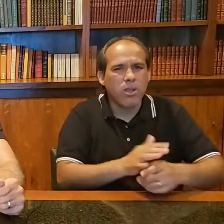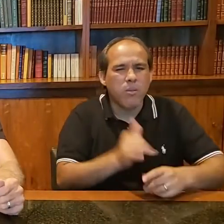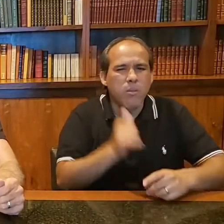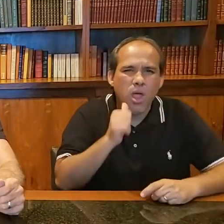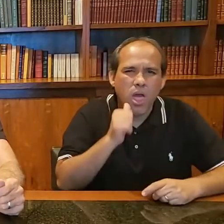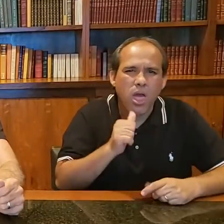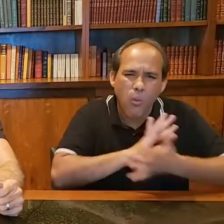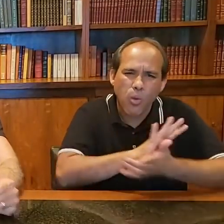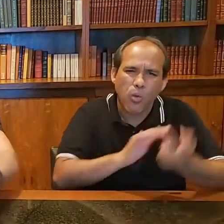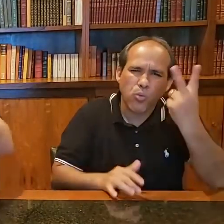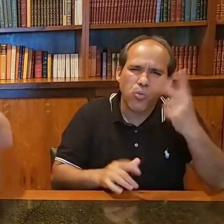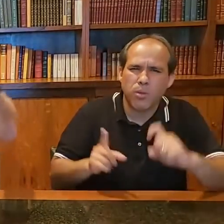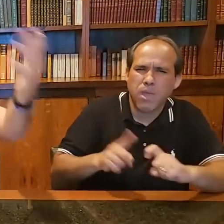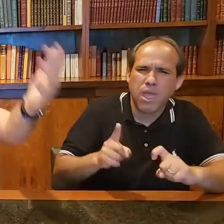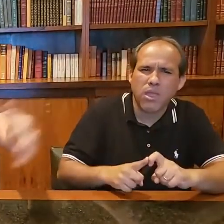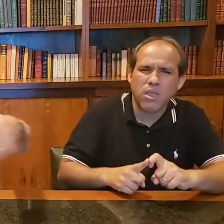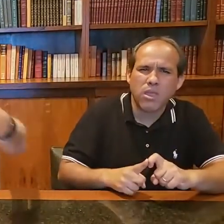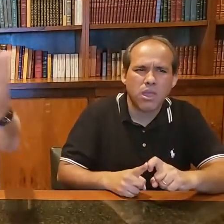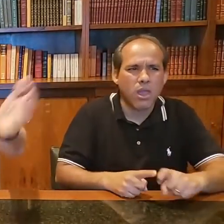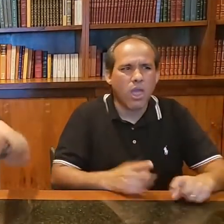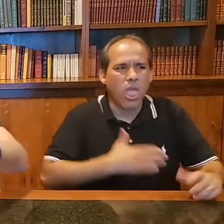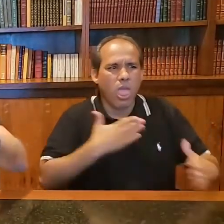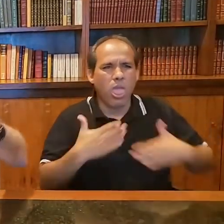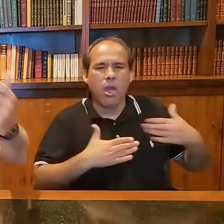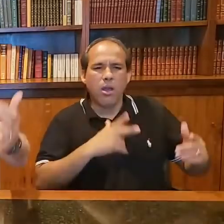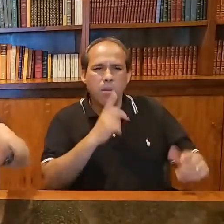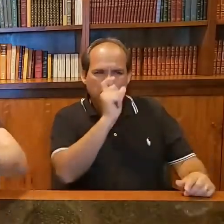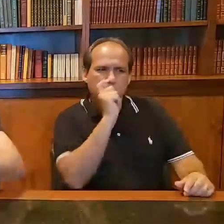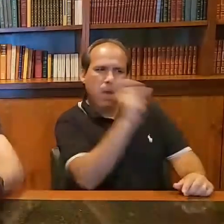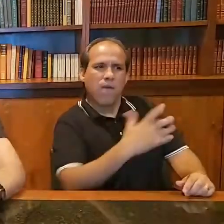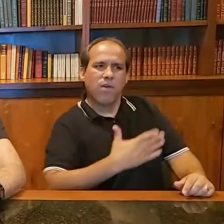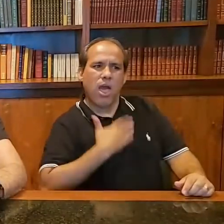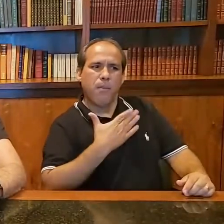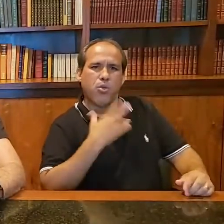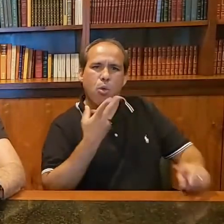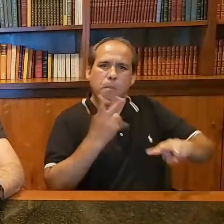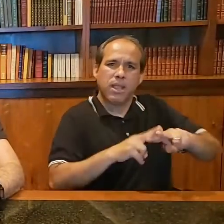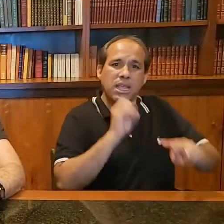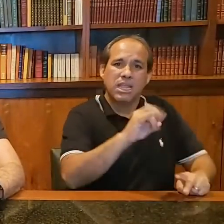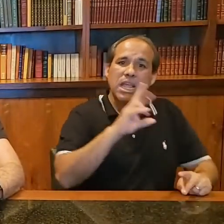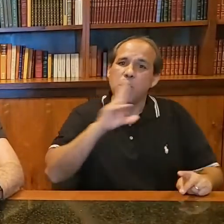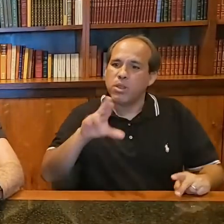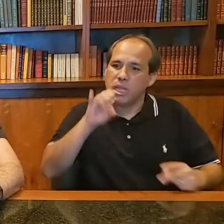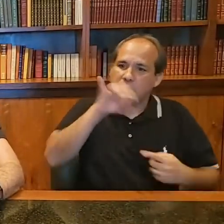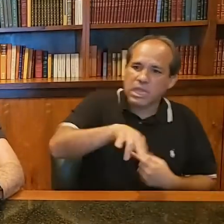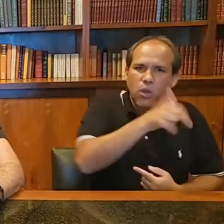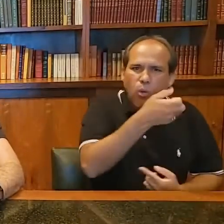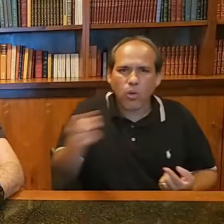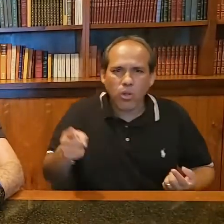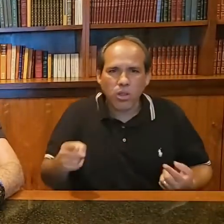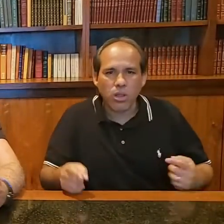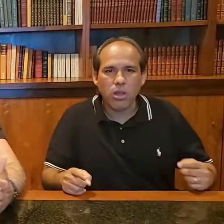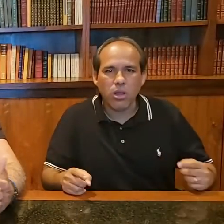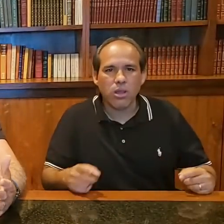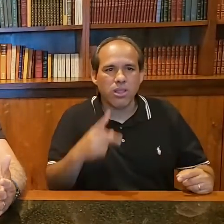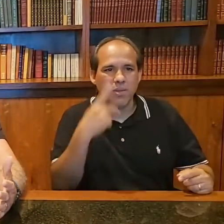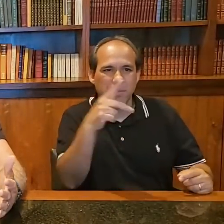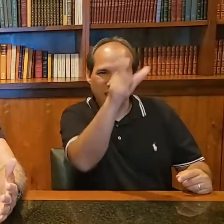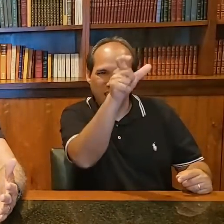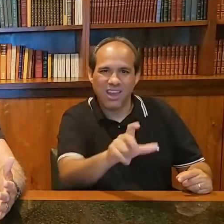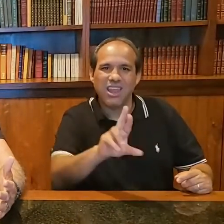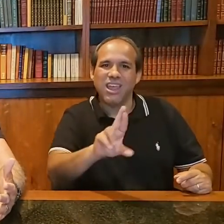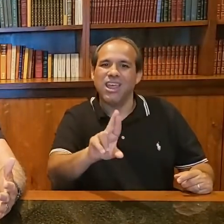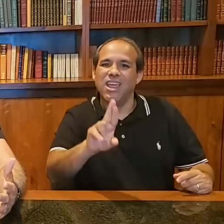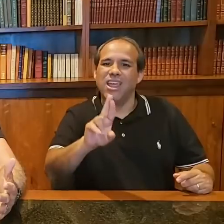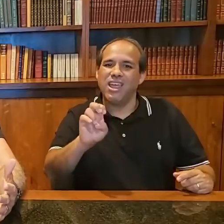médicas, ameaçando de prender lá quem não responde sim ou não pro Renan Calheiros, olha